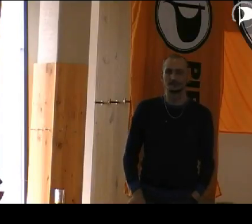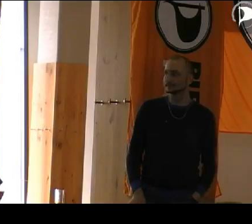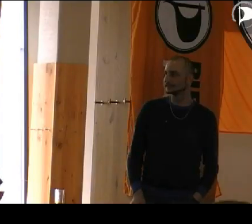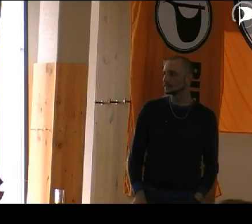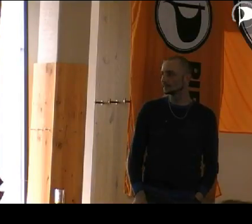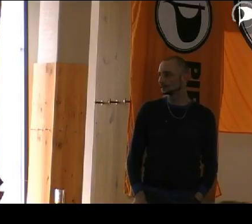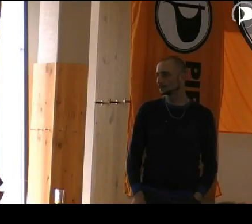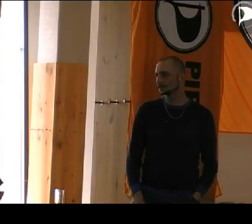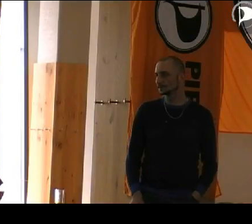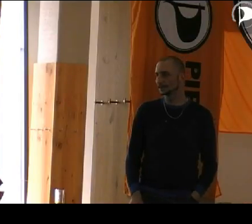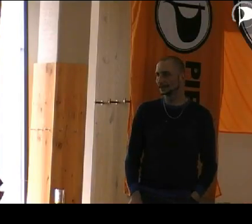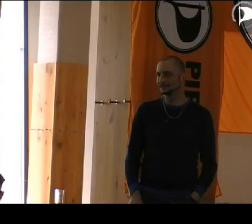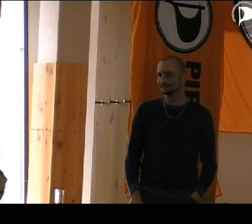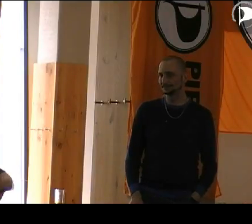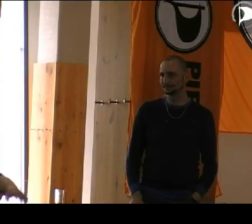weil